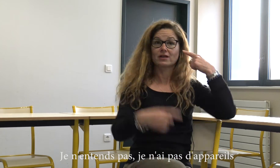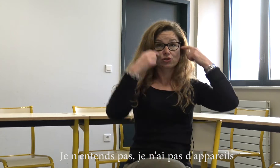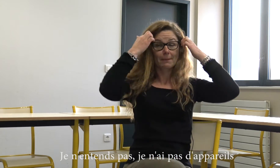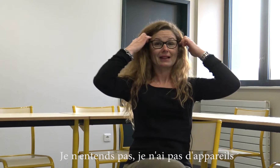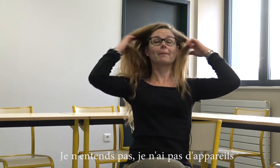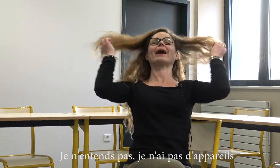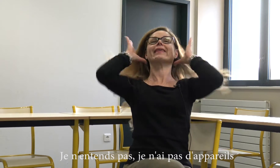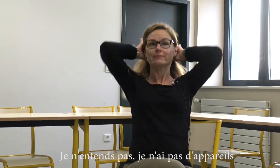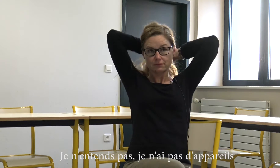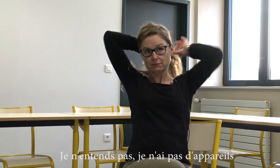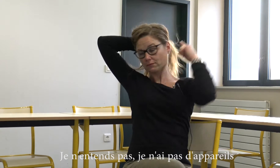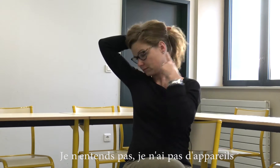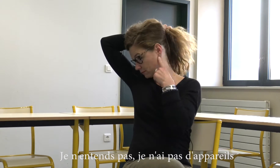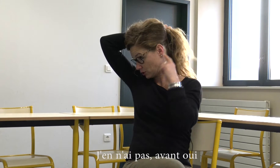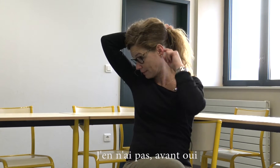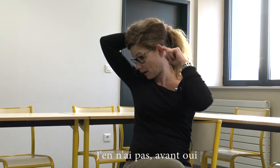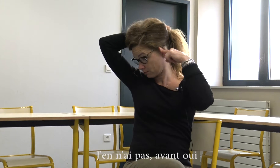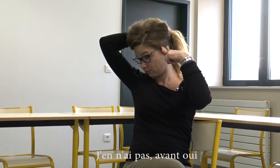Un théâtre, un centre. Un théâtre, c'est pas.